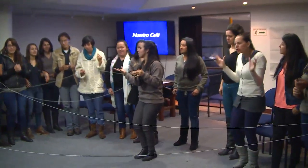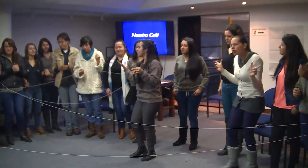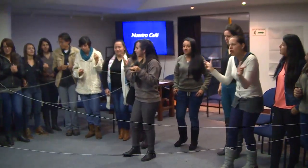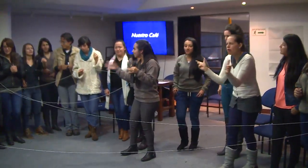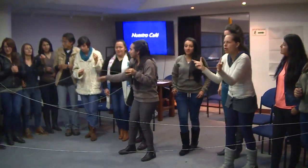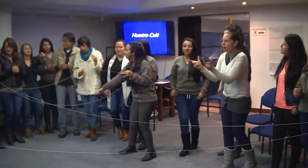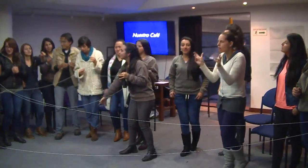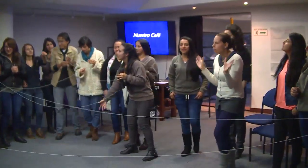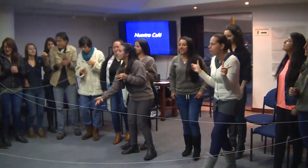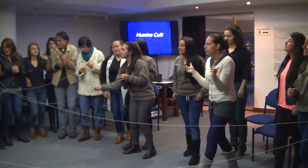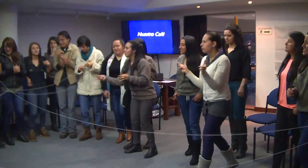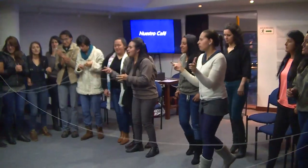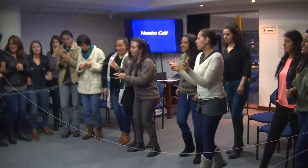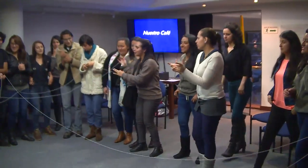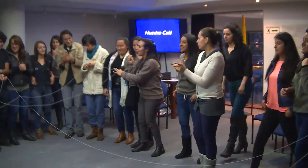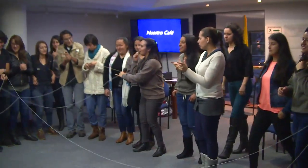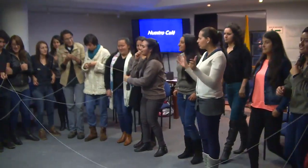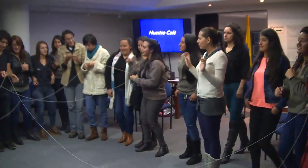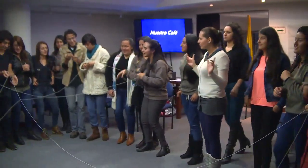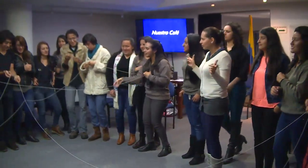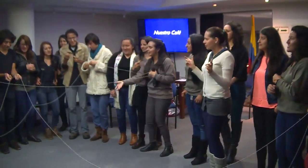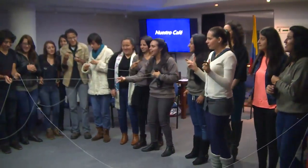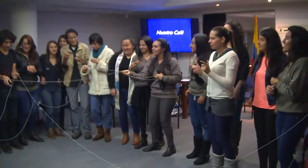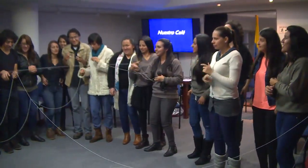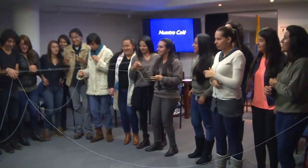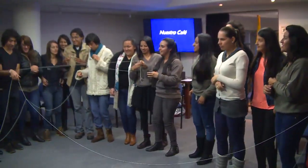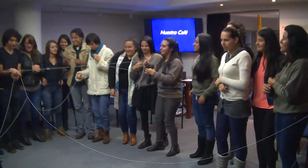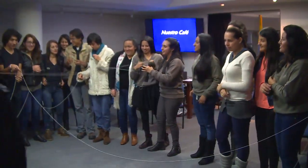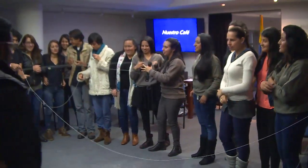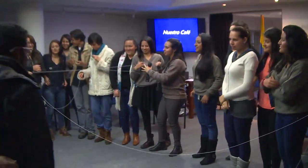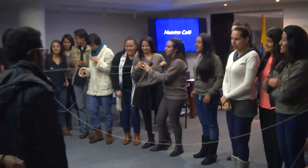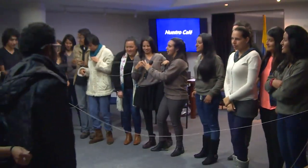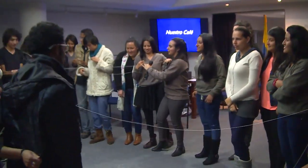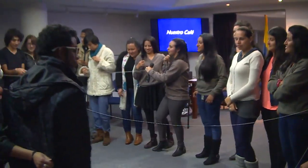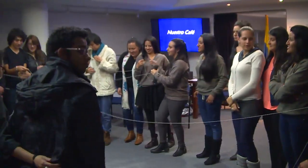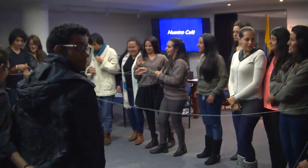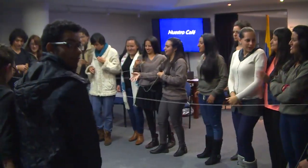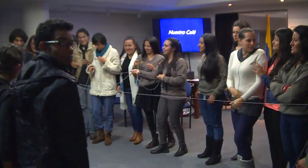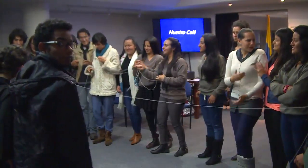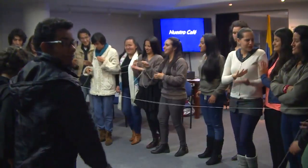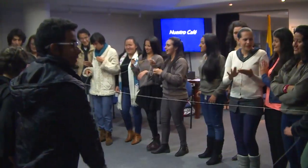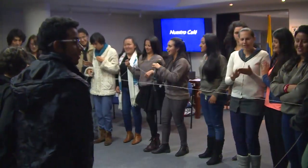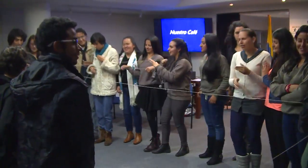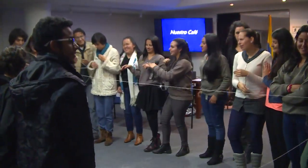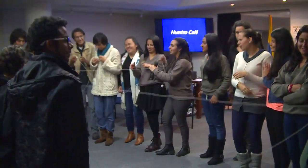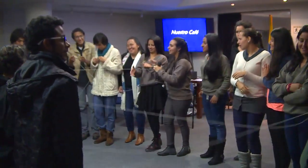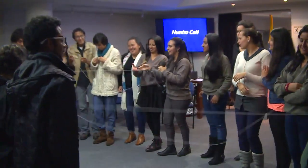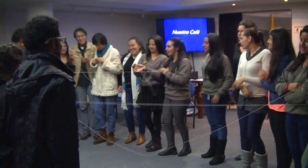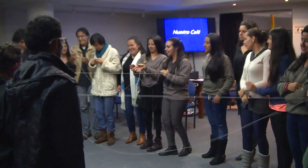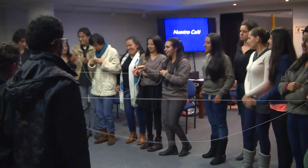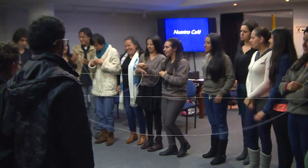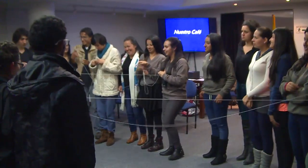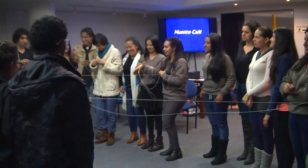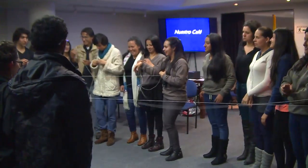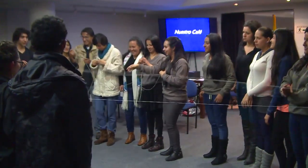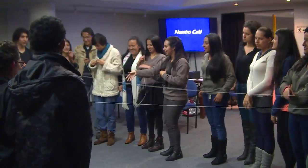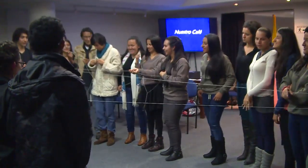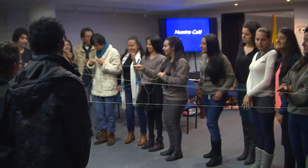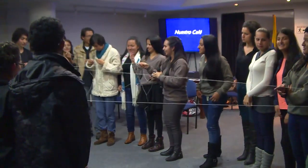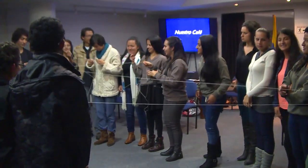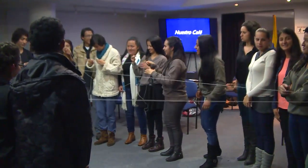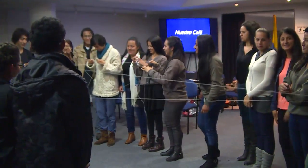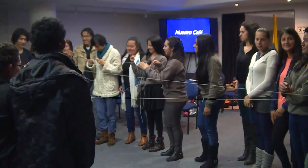un poquito, vamos jalando la lanita, vamos jalando la lanita, la lanita, la lanita.